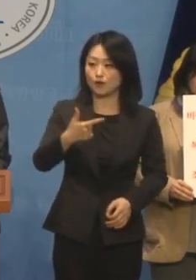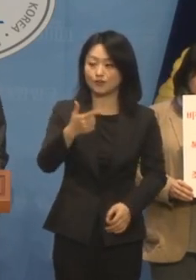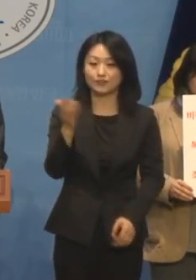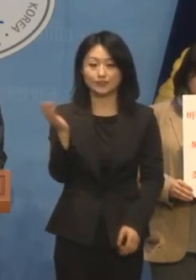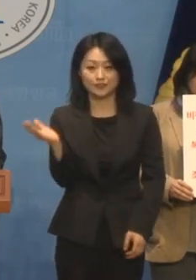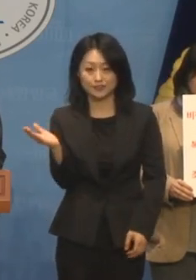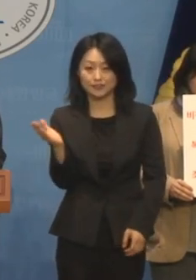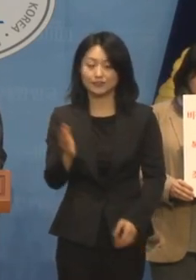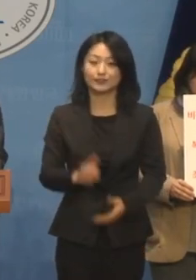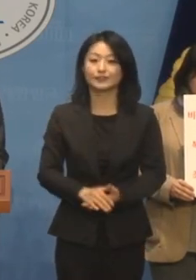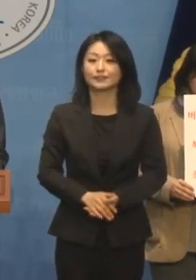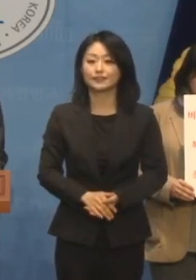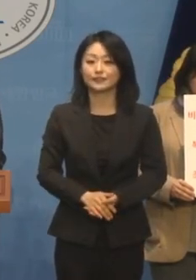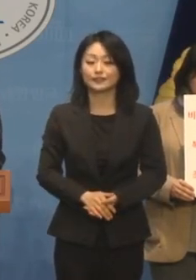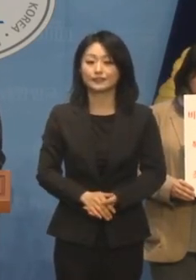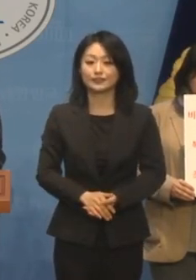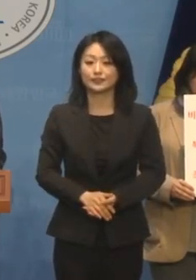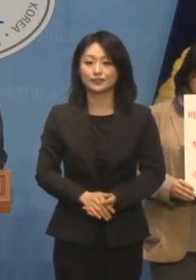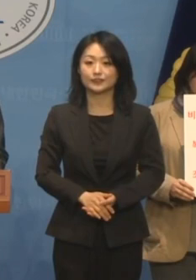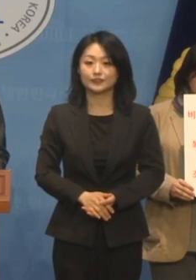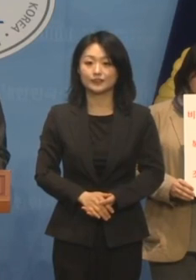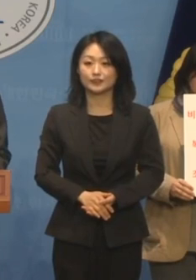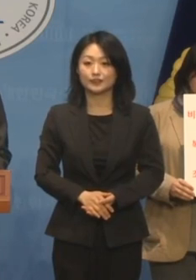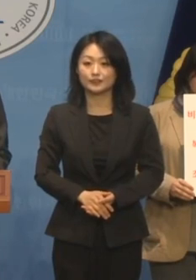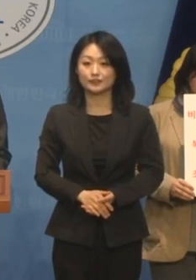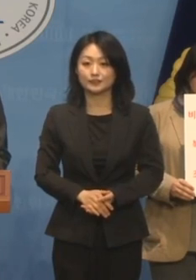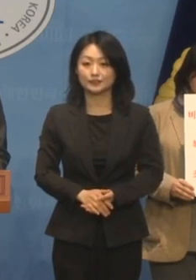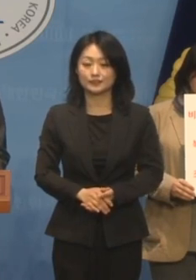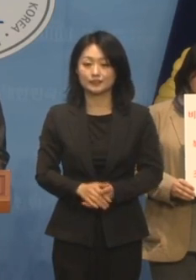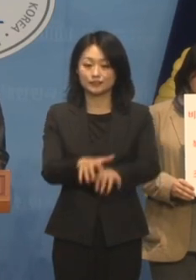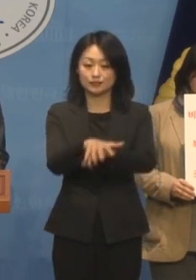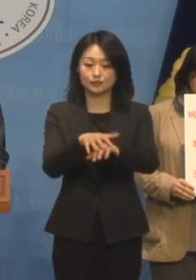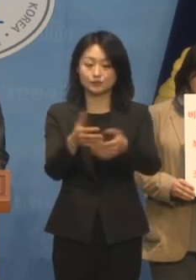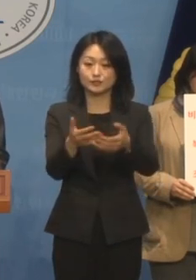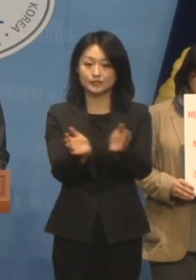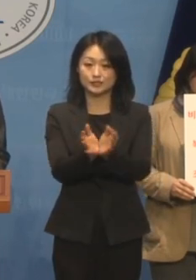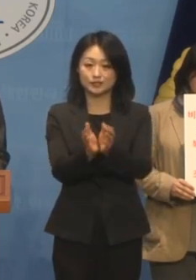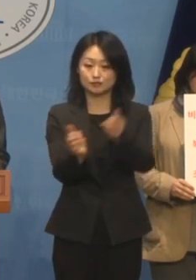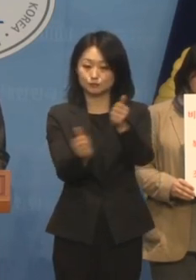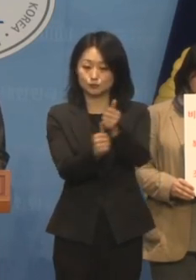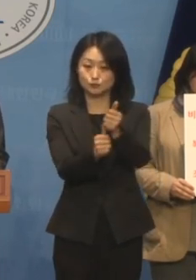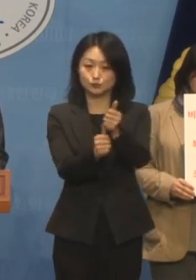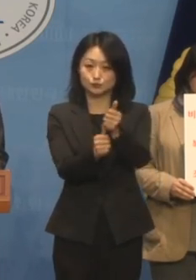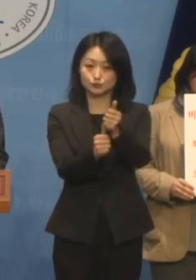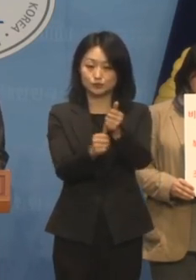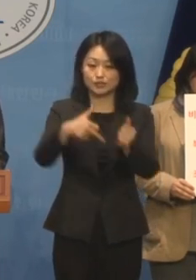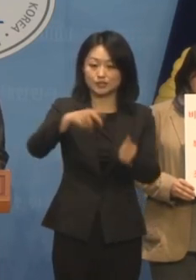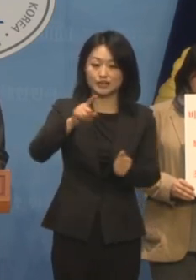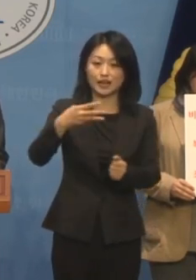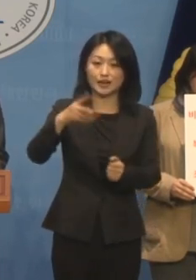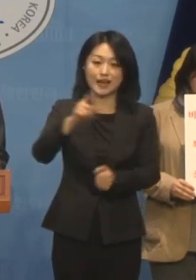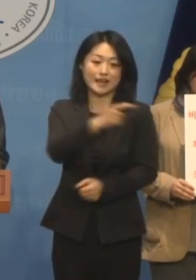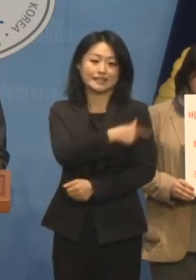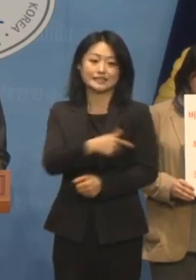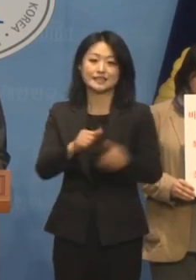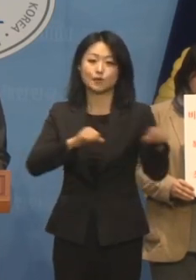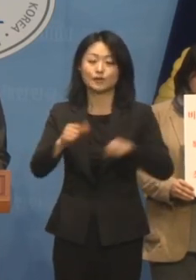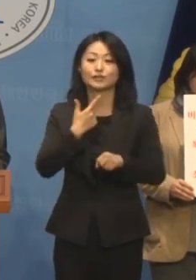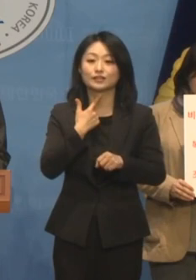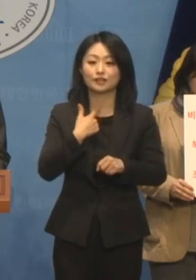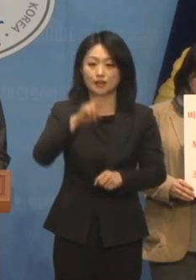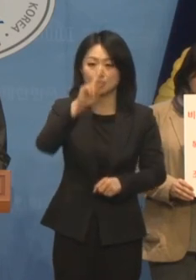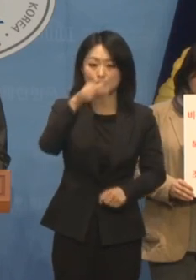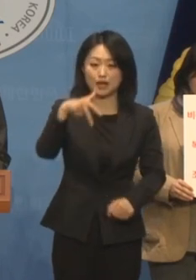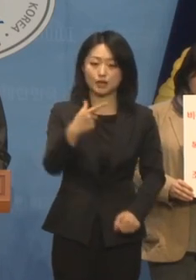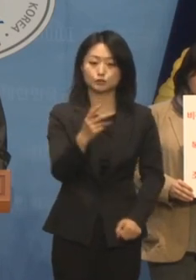참석하셨습니다. 네, 그리고 저희 공대위 부위원장으로요 전 카라 이사로 활동을 하셨습니다.